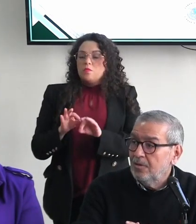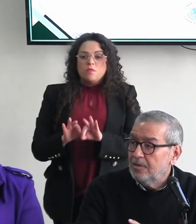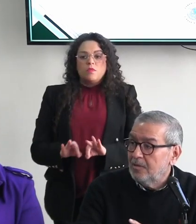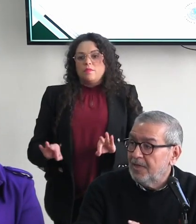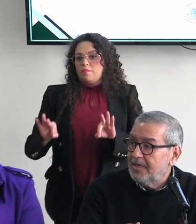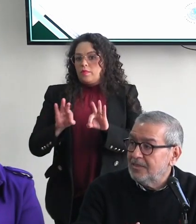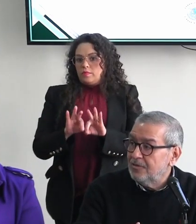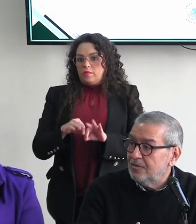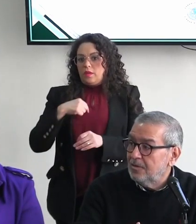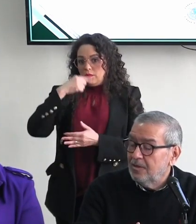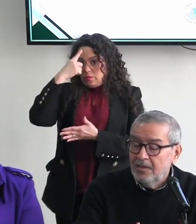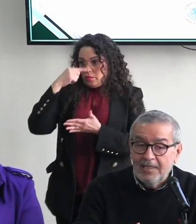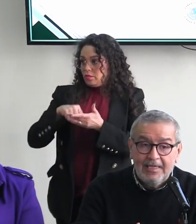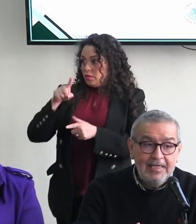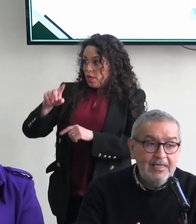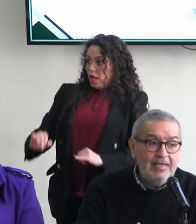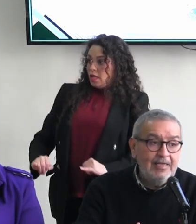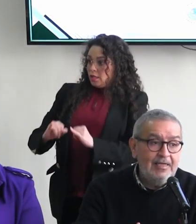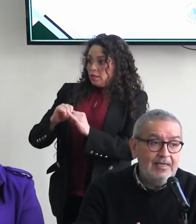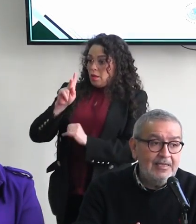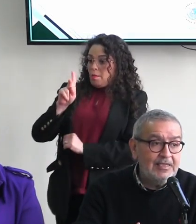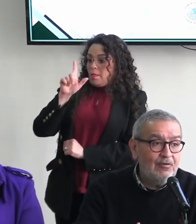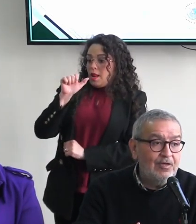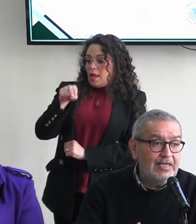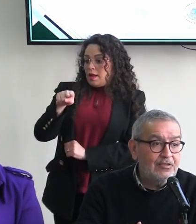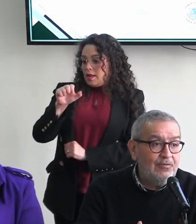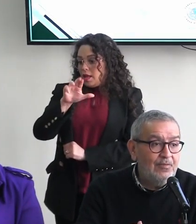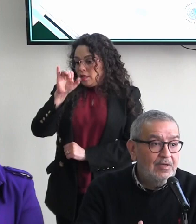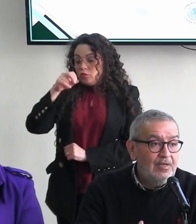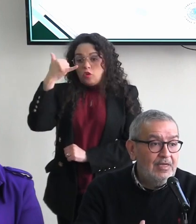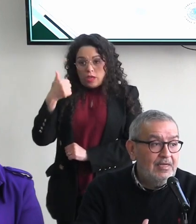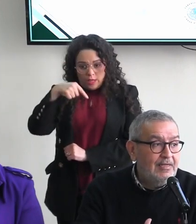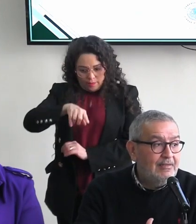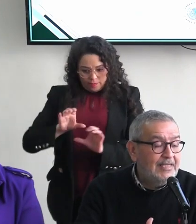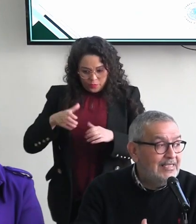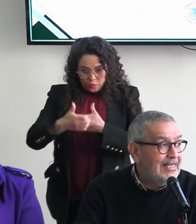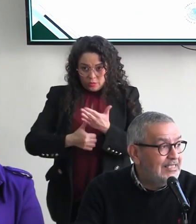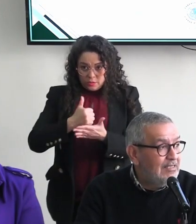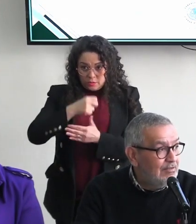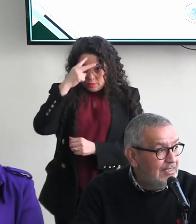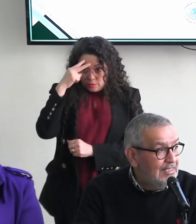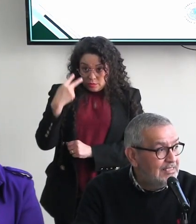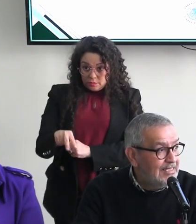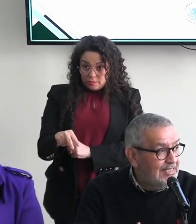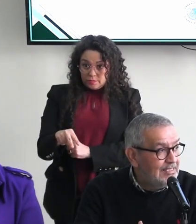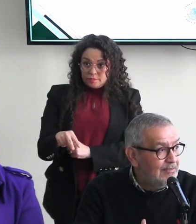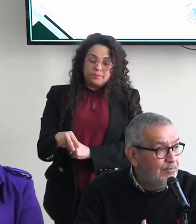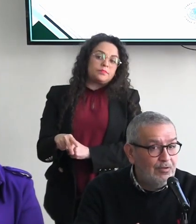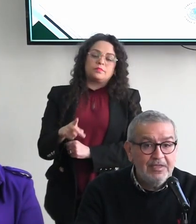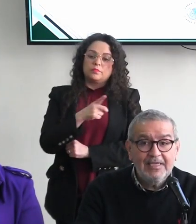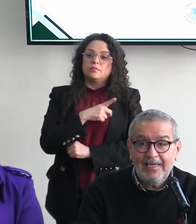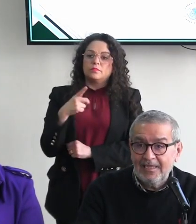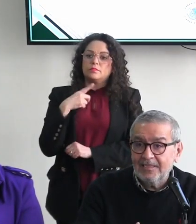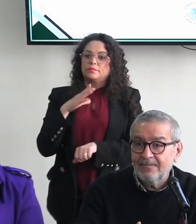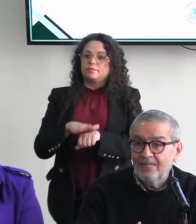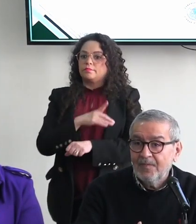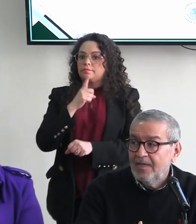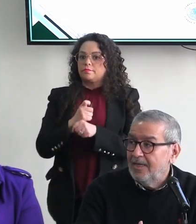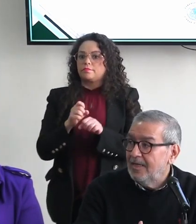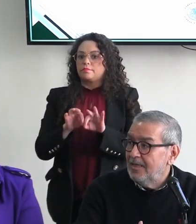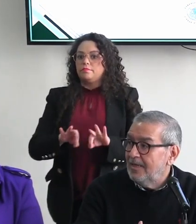Instituto de Planeación y este Congreso tendrá que ser una de las tareas